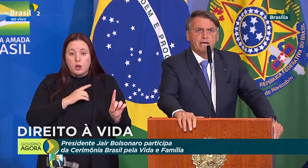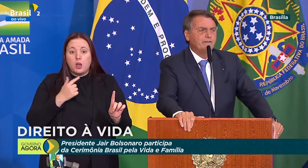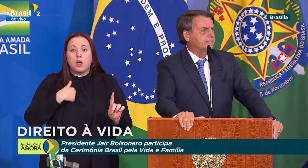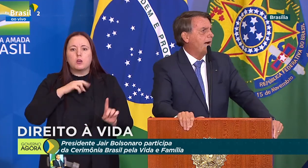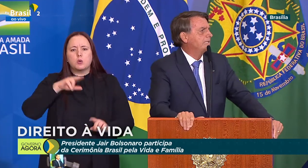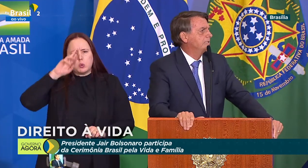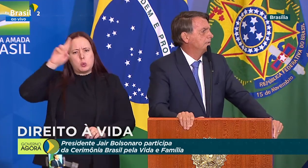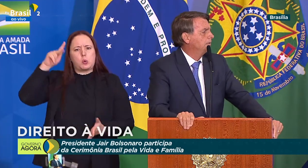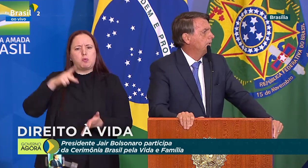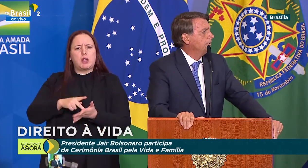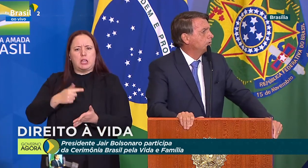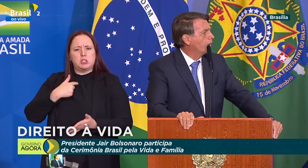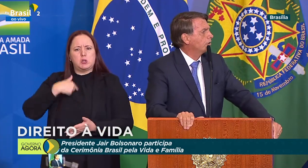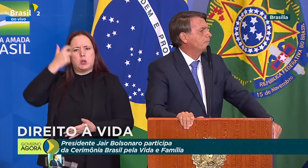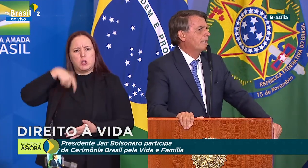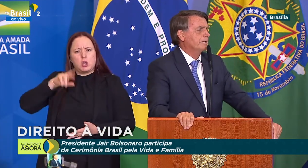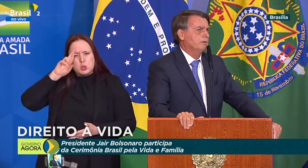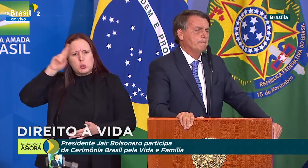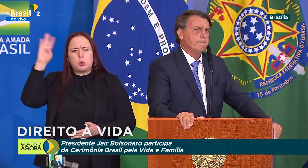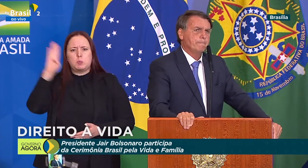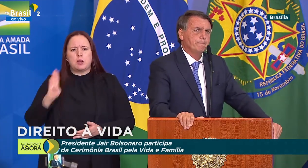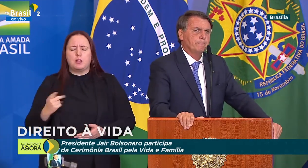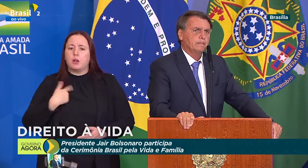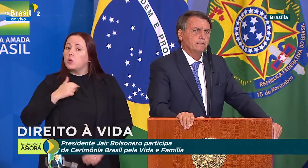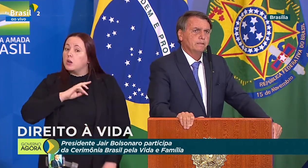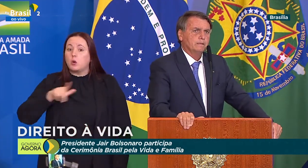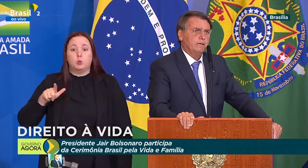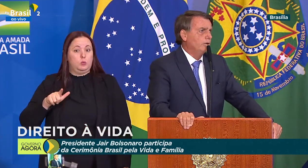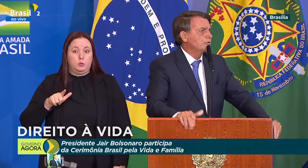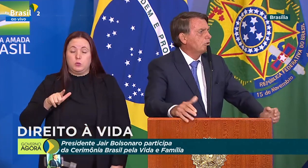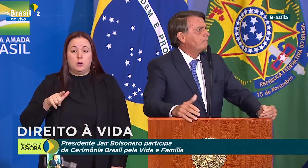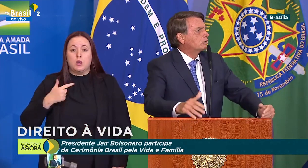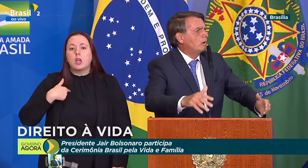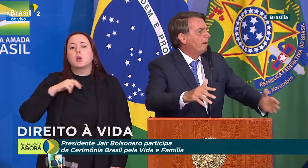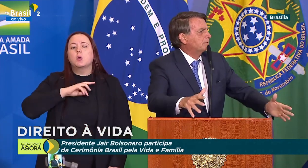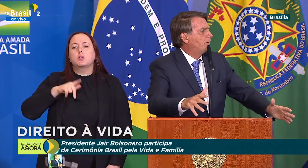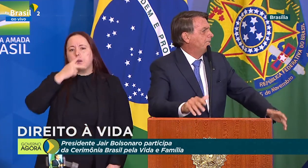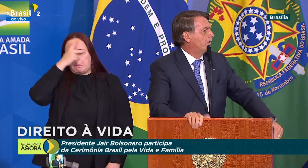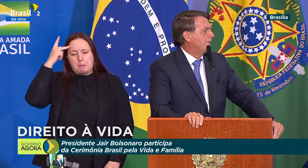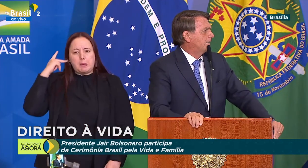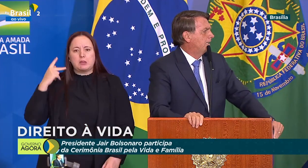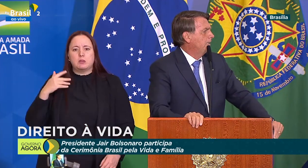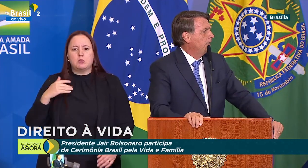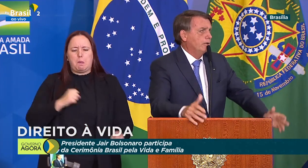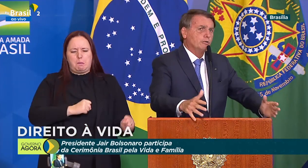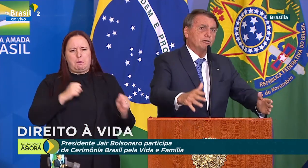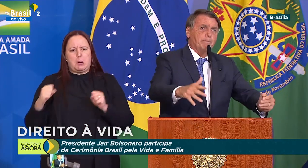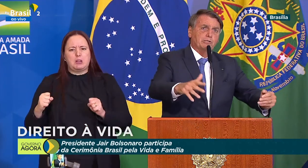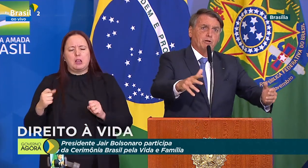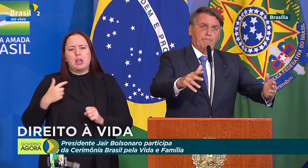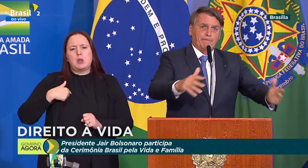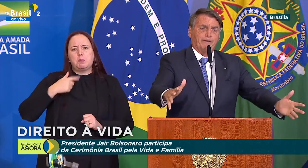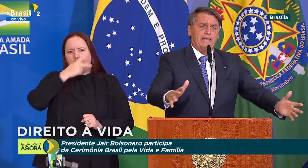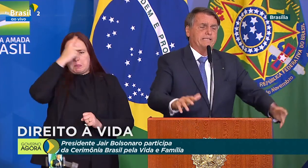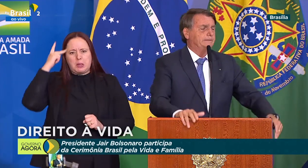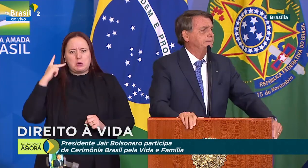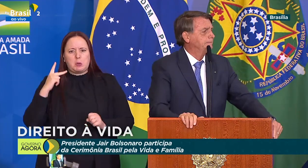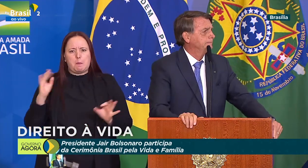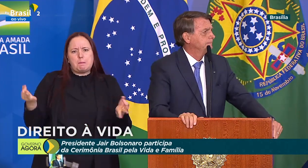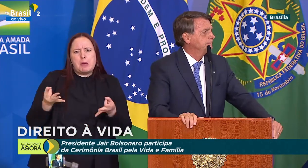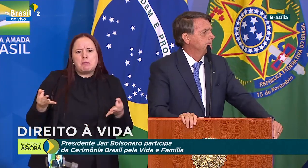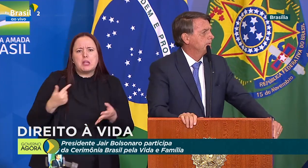dono da verdade nem dono do Brasil e eu não sou a pessoa mais poderosa eu não sou a pessoa